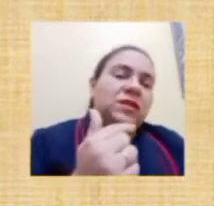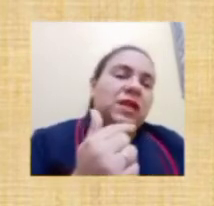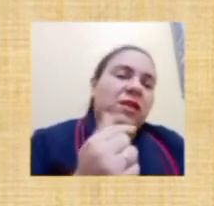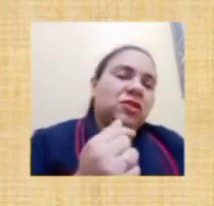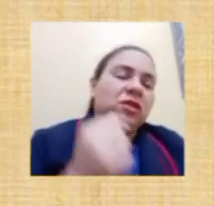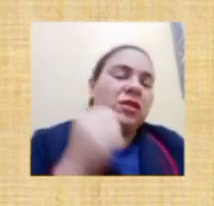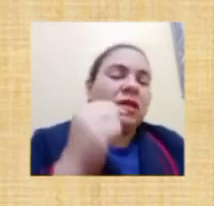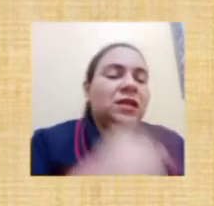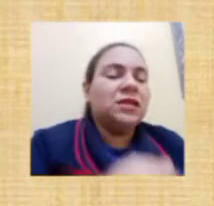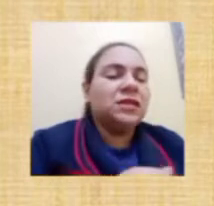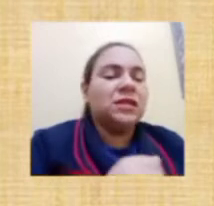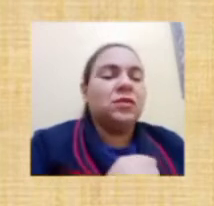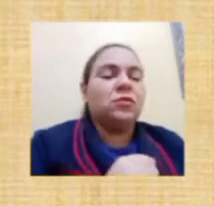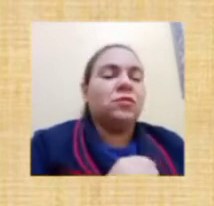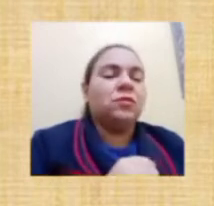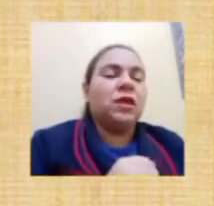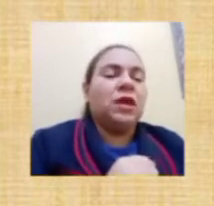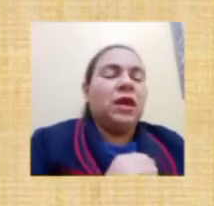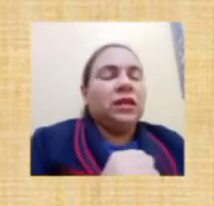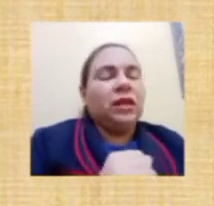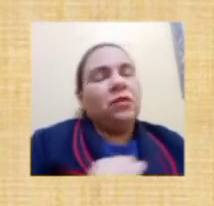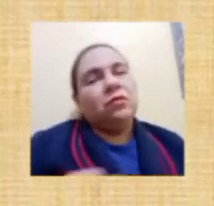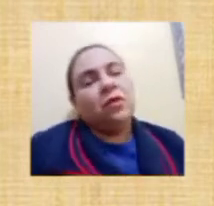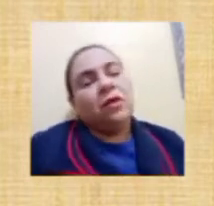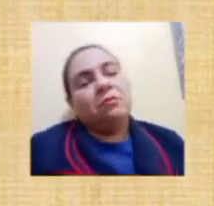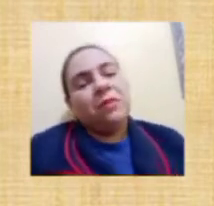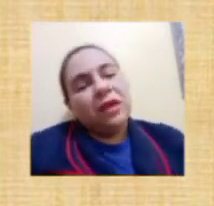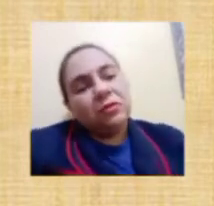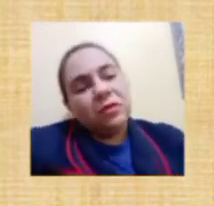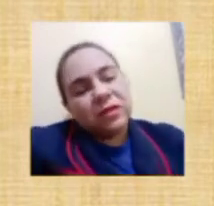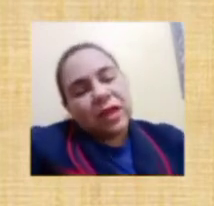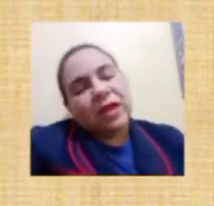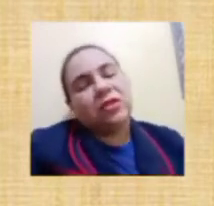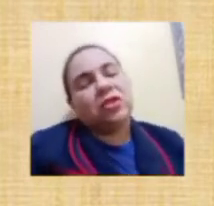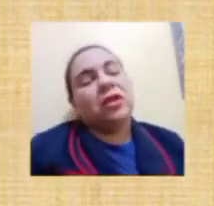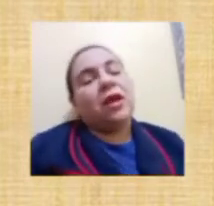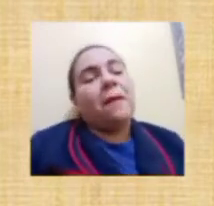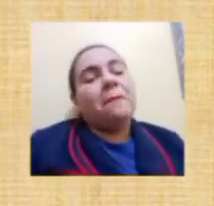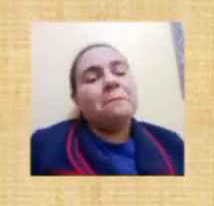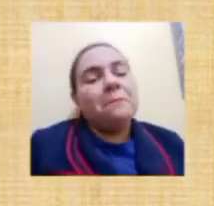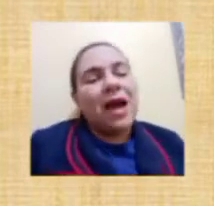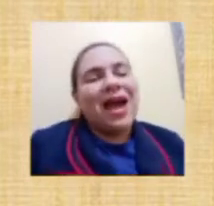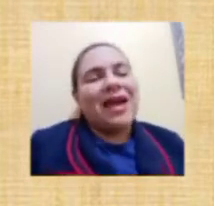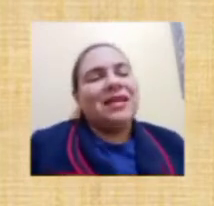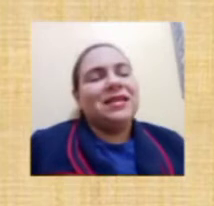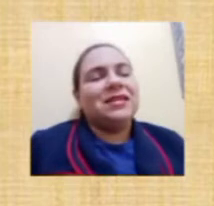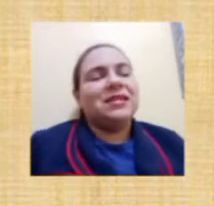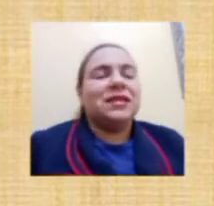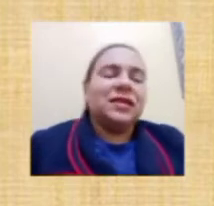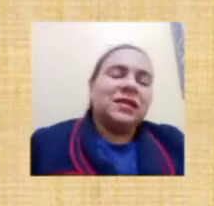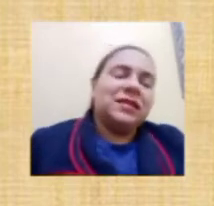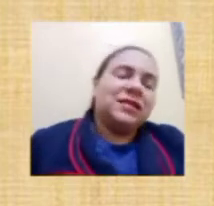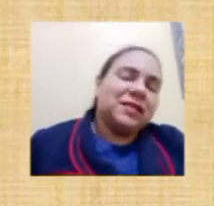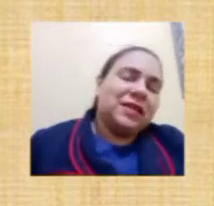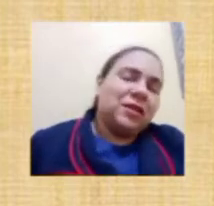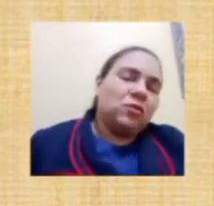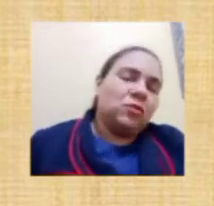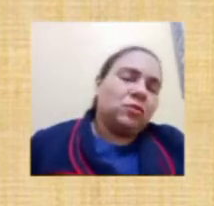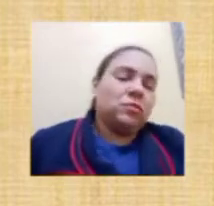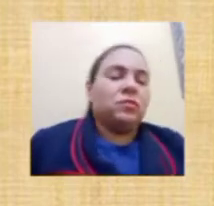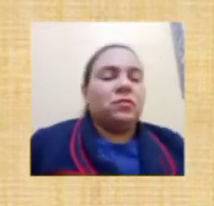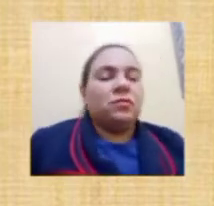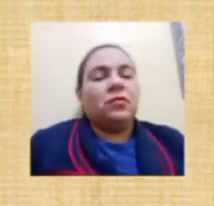e diferença, que é a subtração. Então, vamos trabalhar primeiro com a soma.